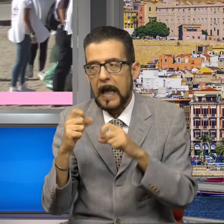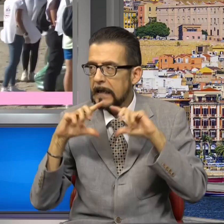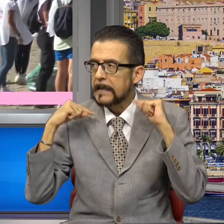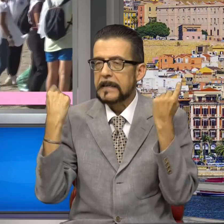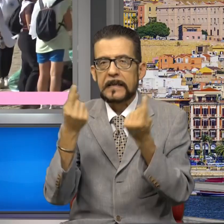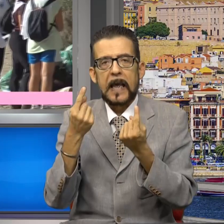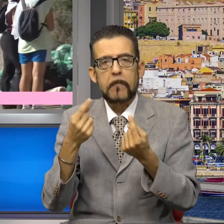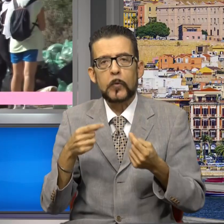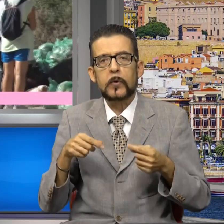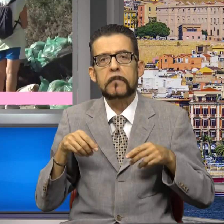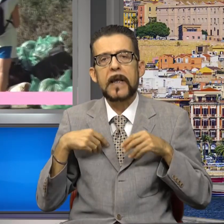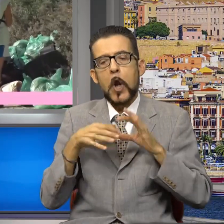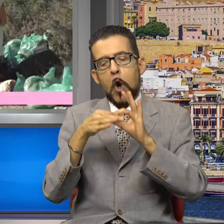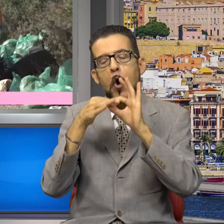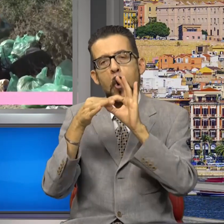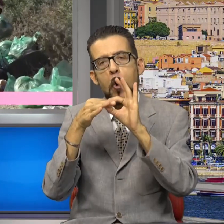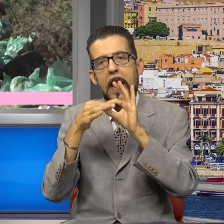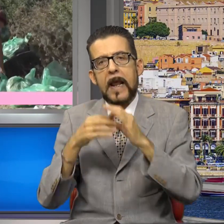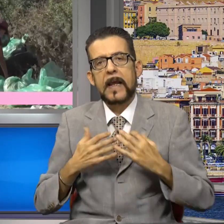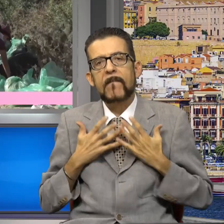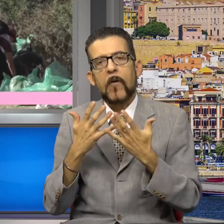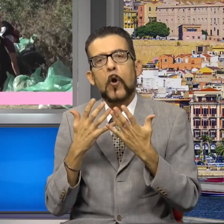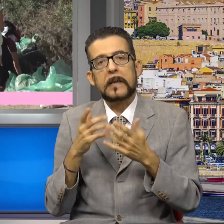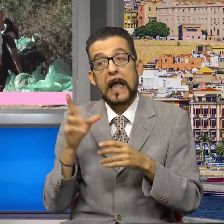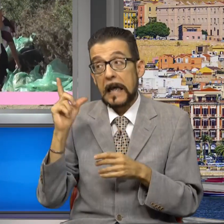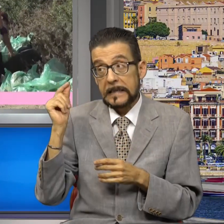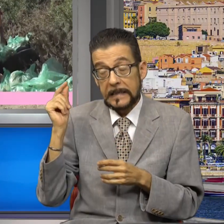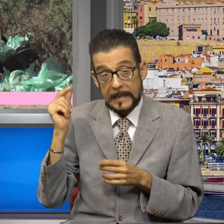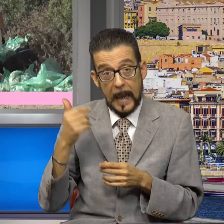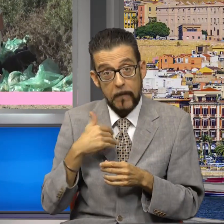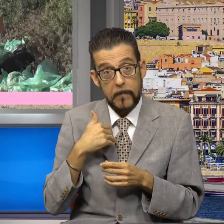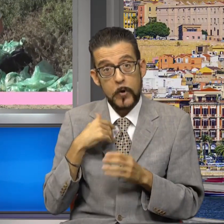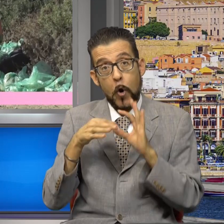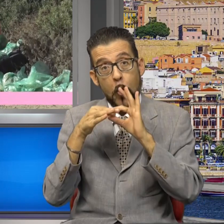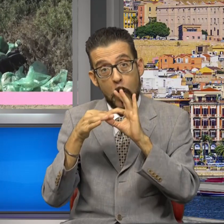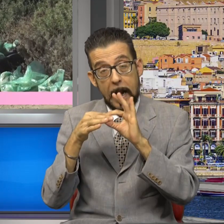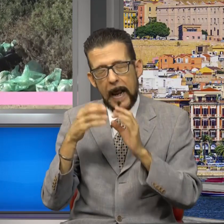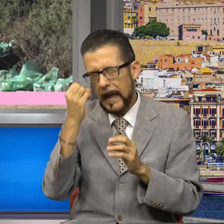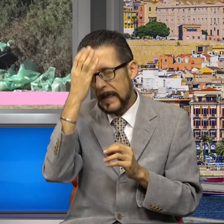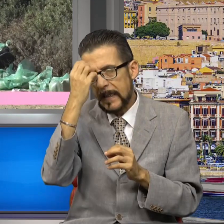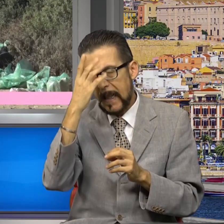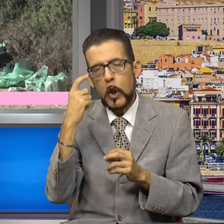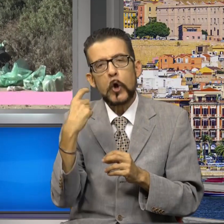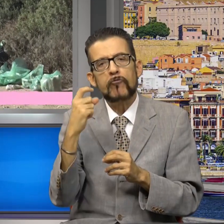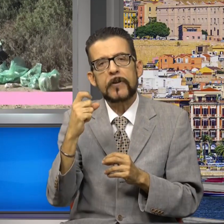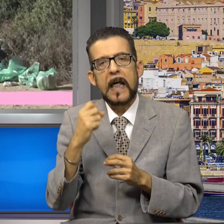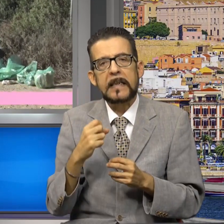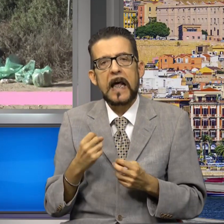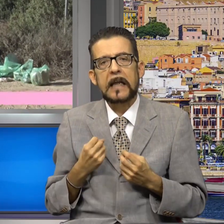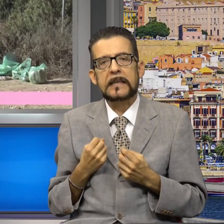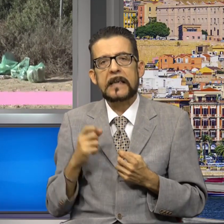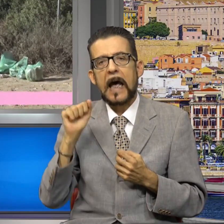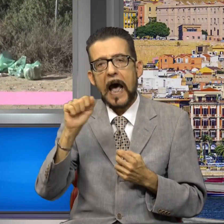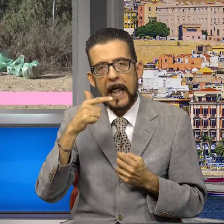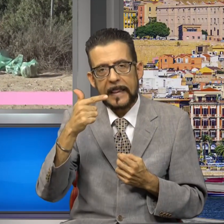volontari. Infatti insieme ad un altro collega ho proprio ideato questa giornata di cittadinanza attiva volta appunto al recupero